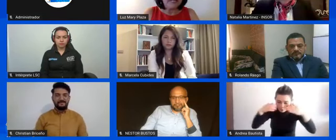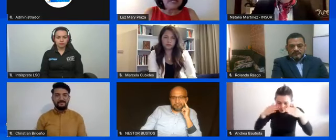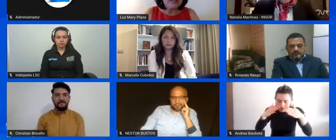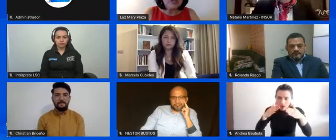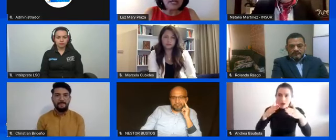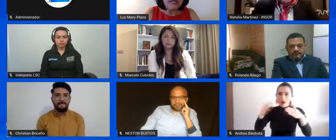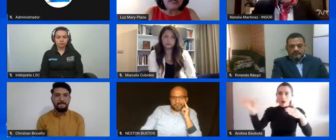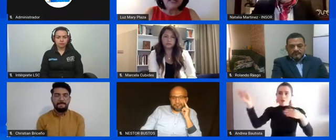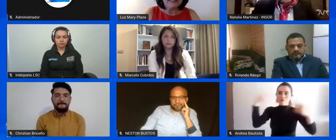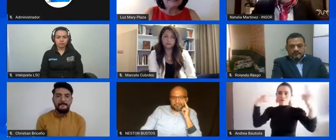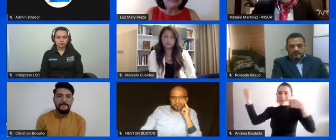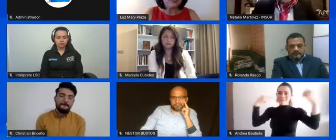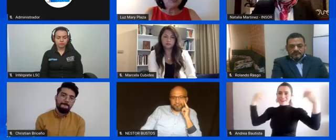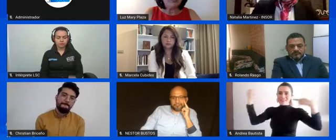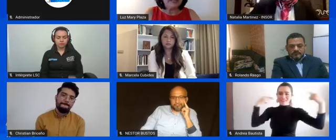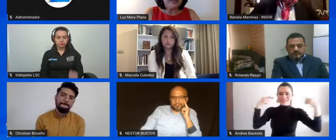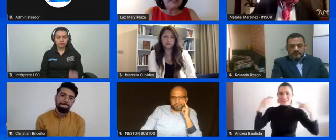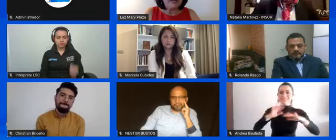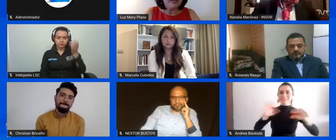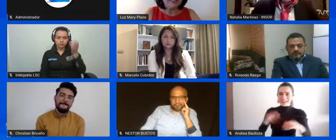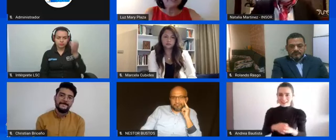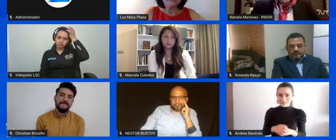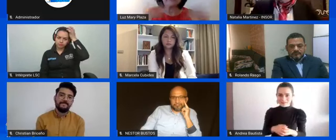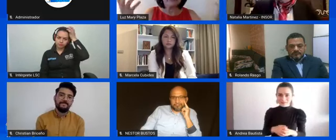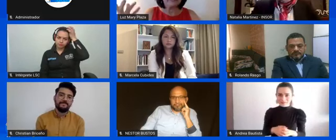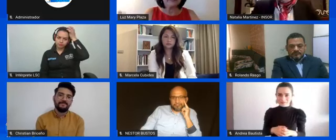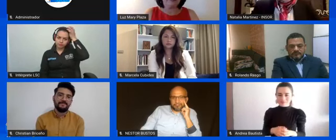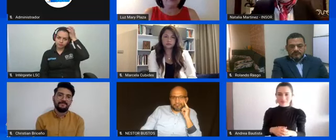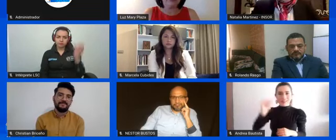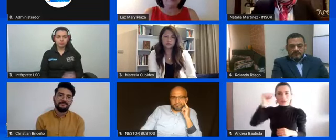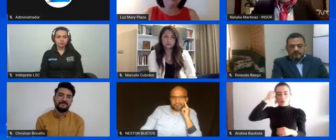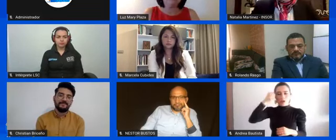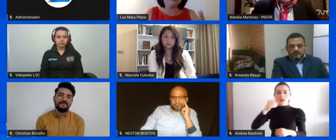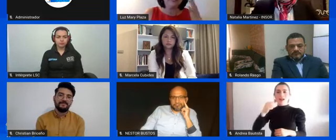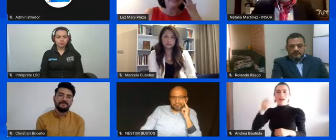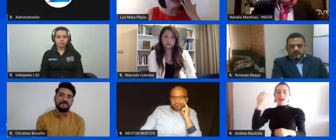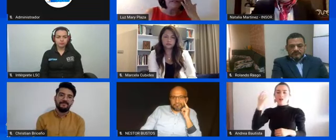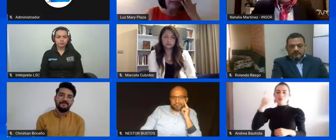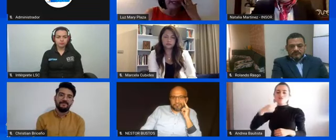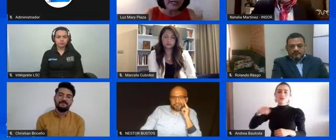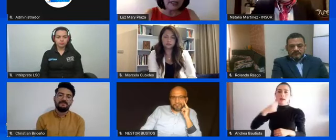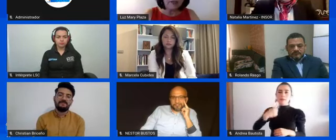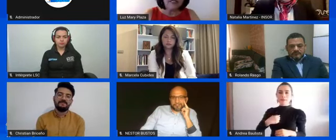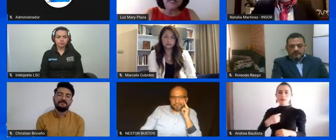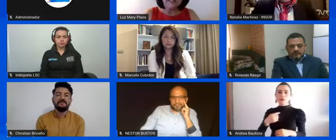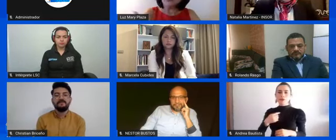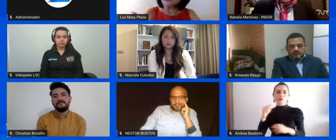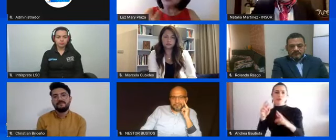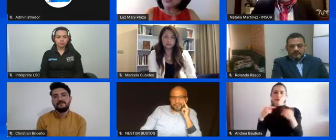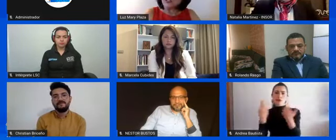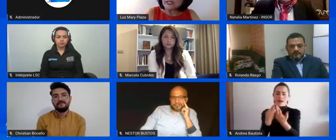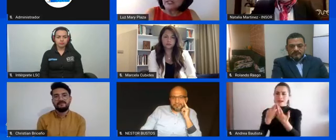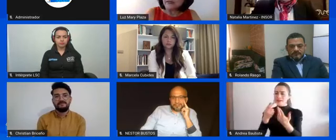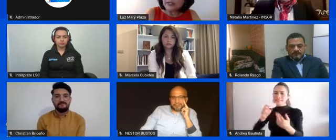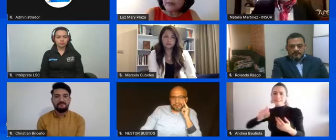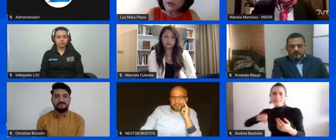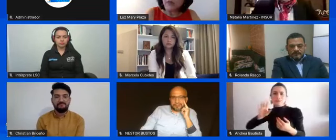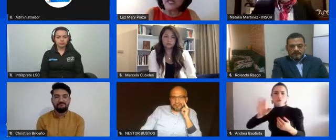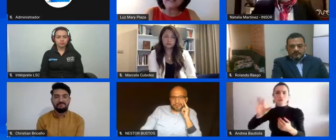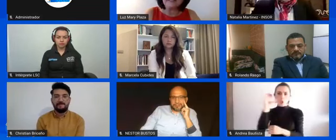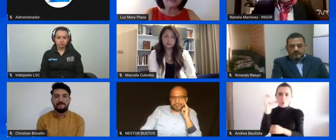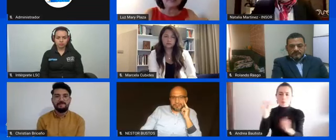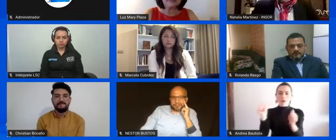reunión binacional entre Colombia y Nicaragua, queremos saber qué instituto puede compartir algo. Entonces nosotros les hicimos